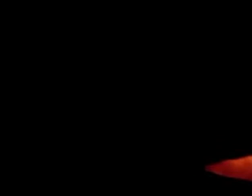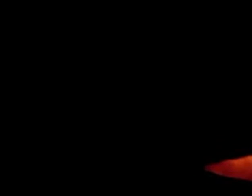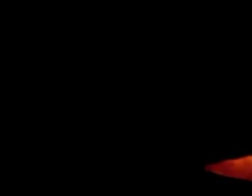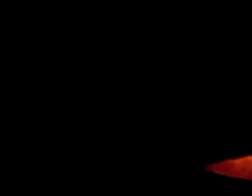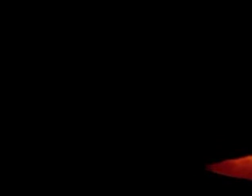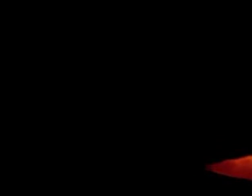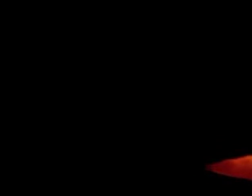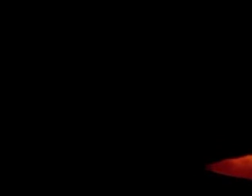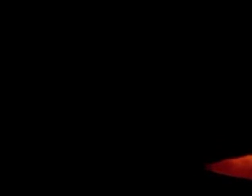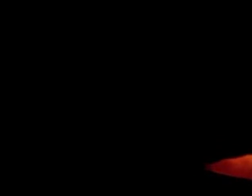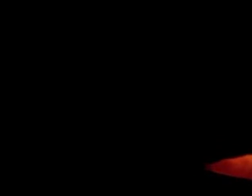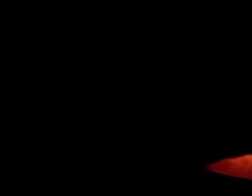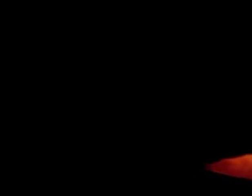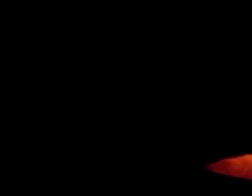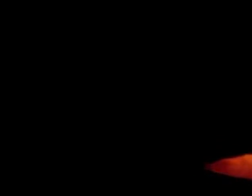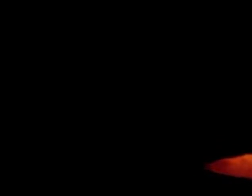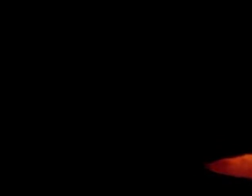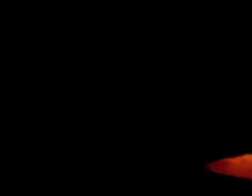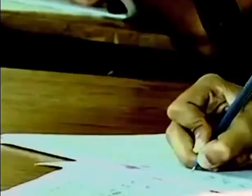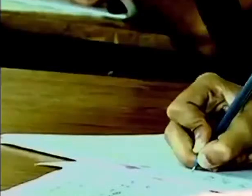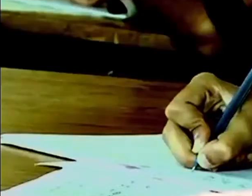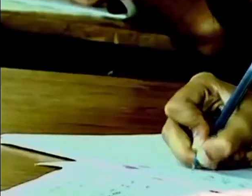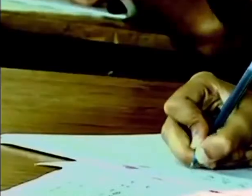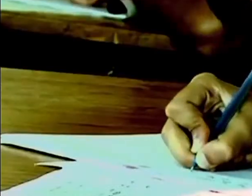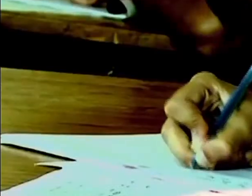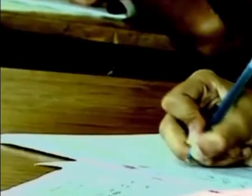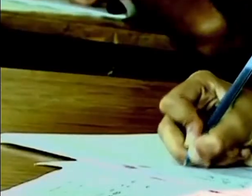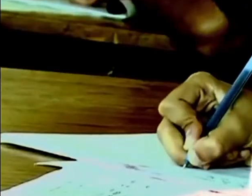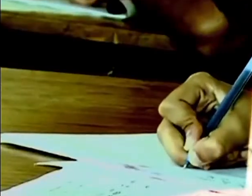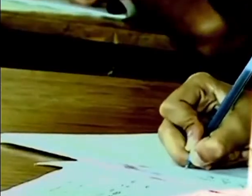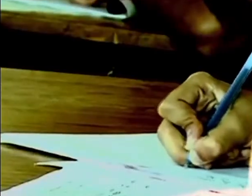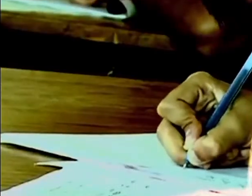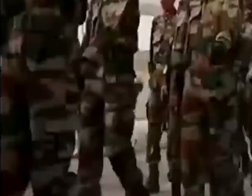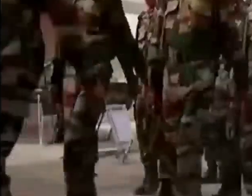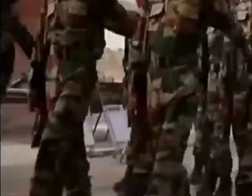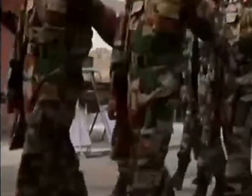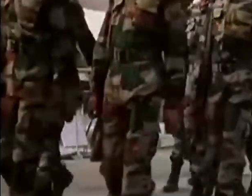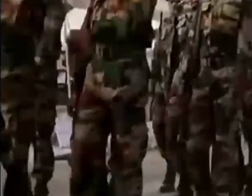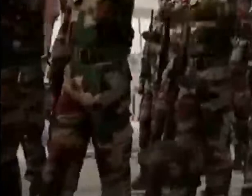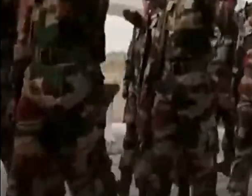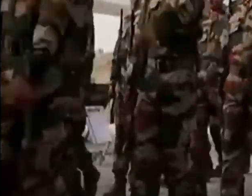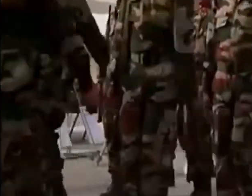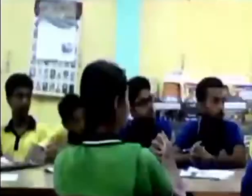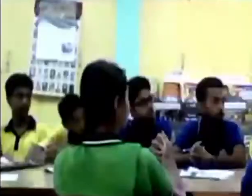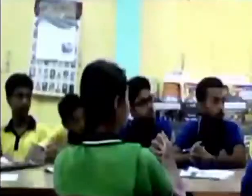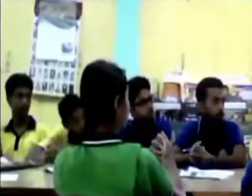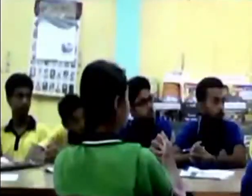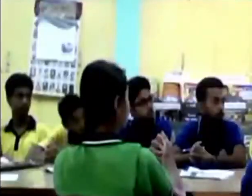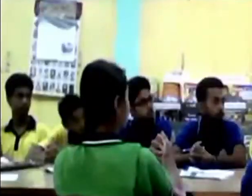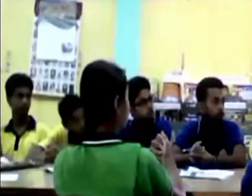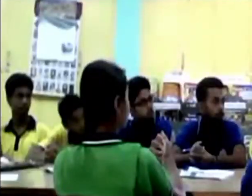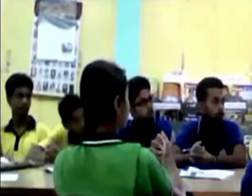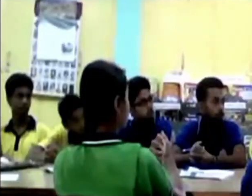अपना दीपक स्वयं बने, हम अपना रास्ता